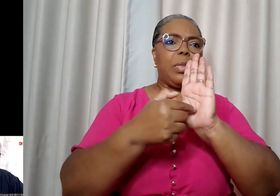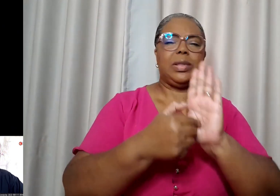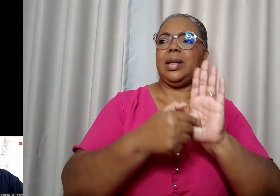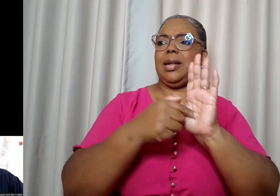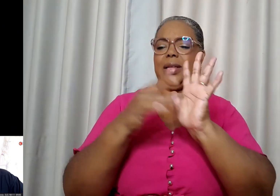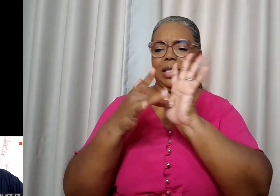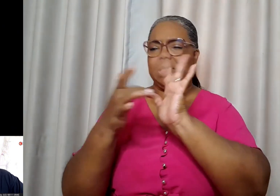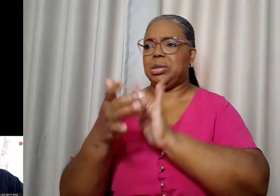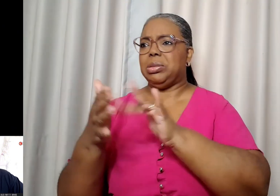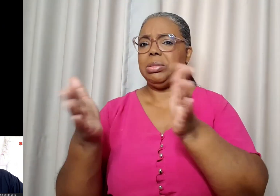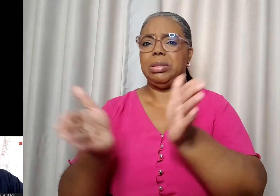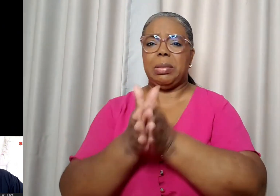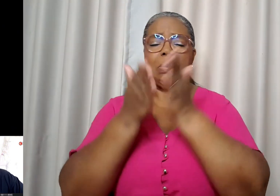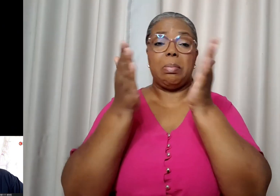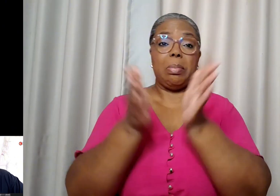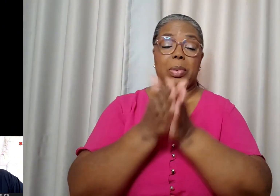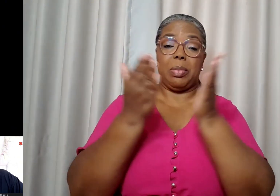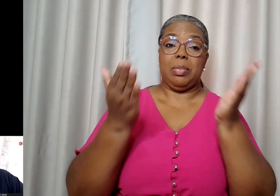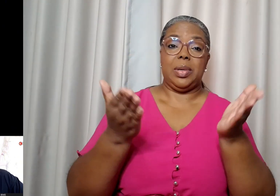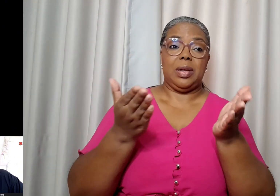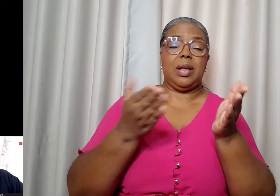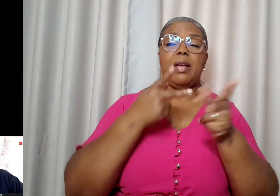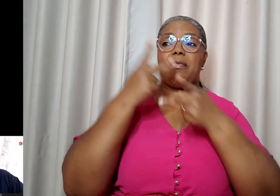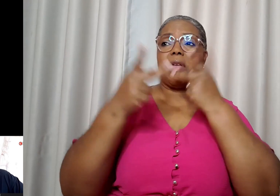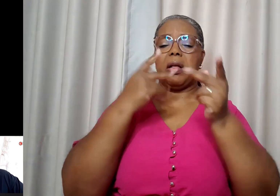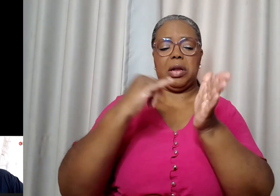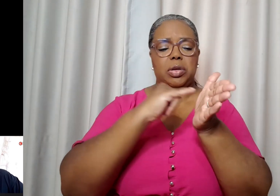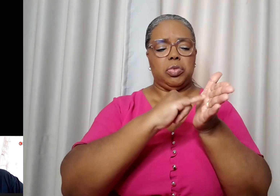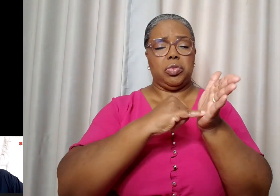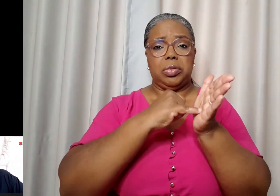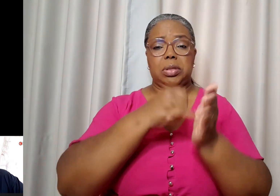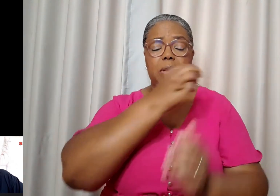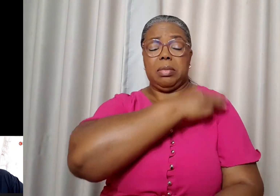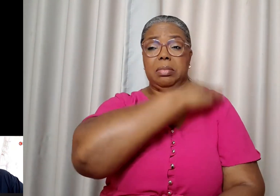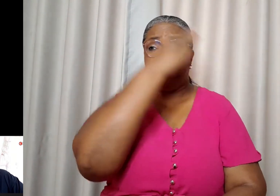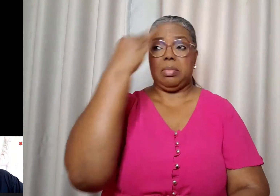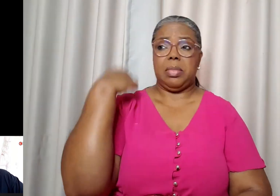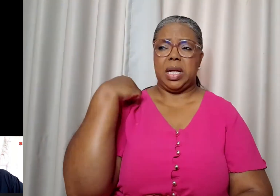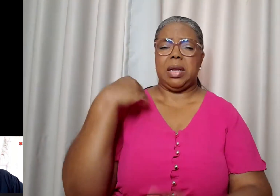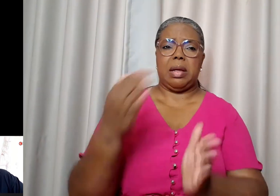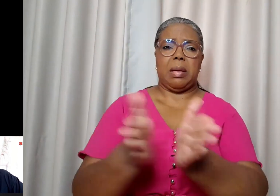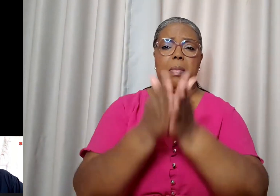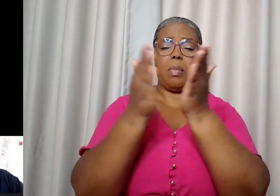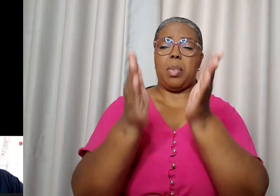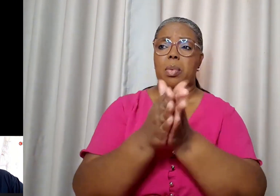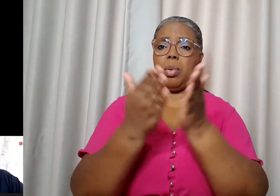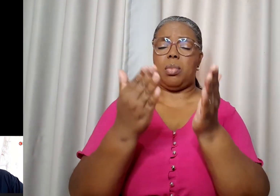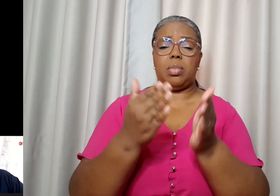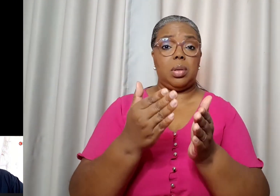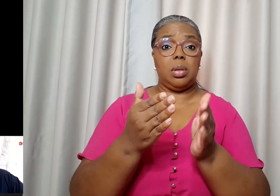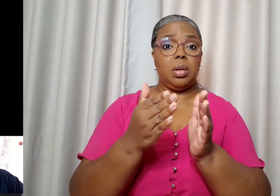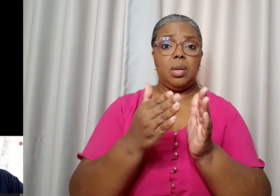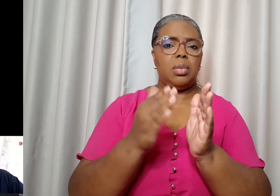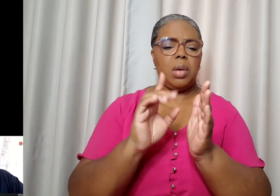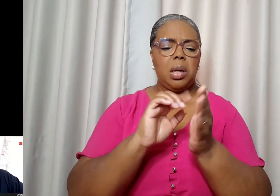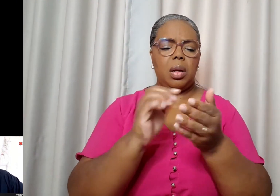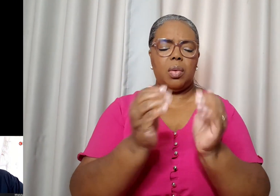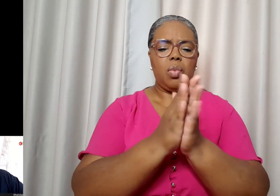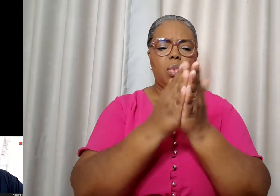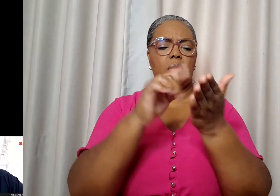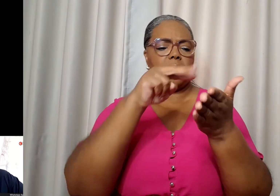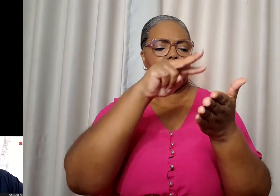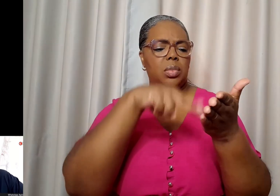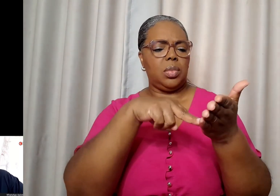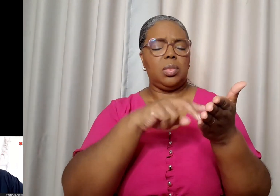Porque José e Maria eram pobres. Não eram pobres. Em lugar nenhum fala isso. Muito pelo contrário. Eram